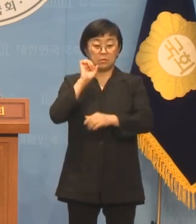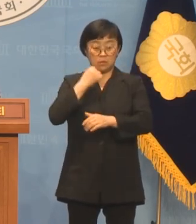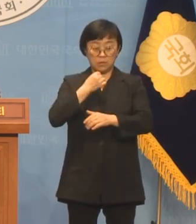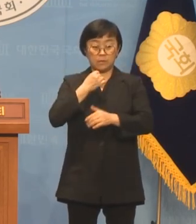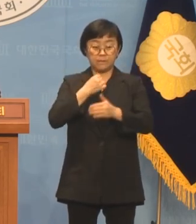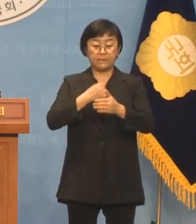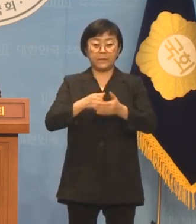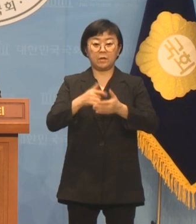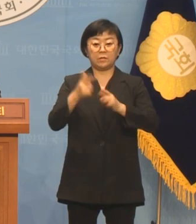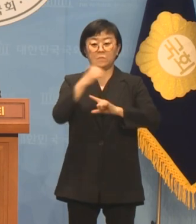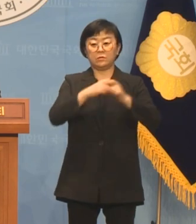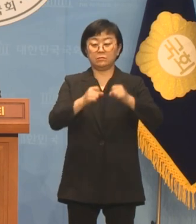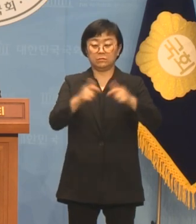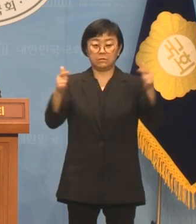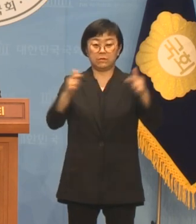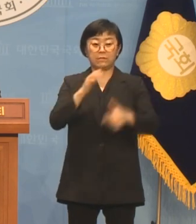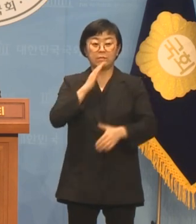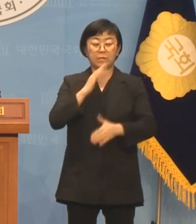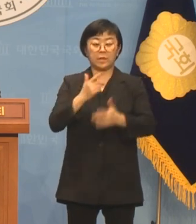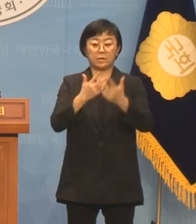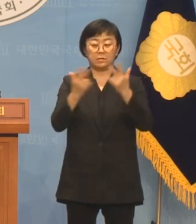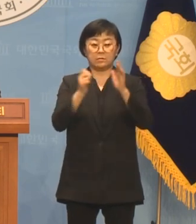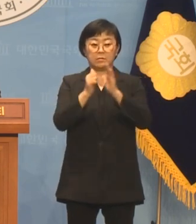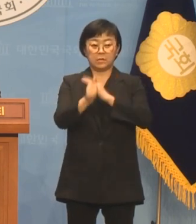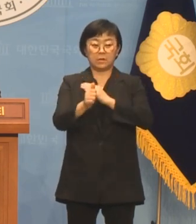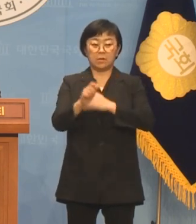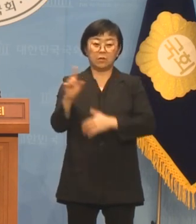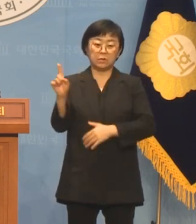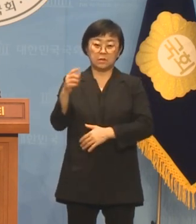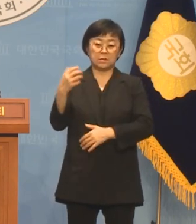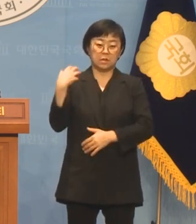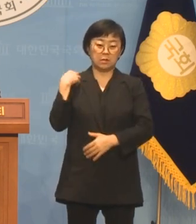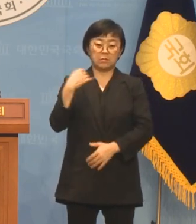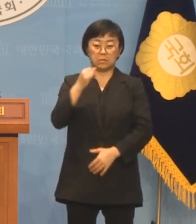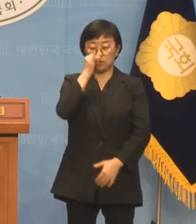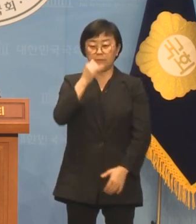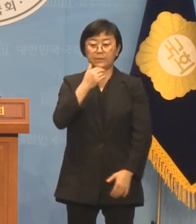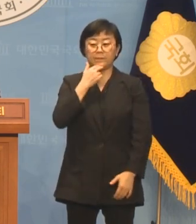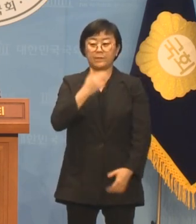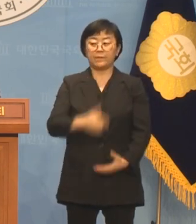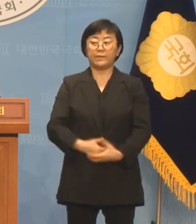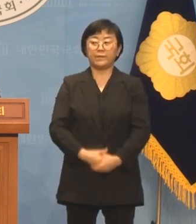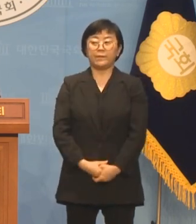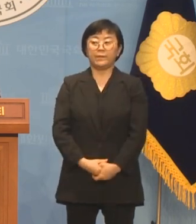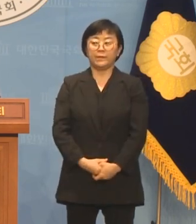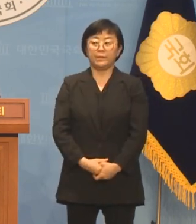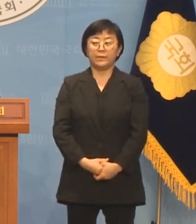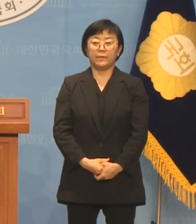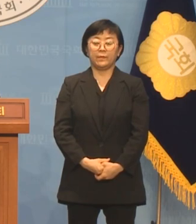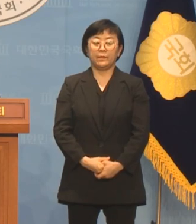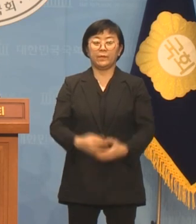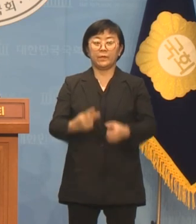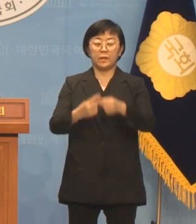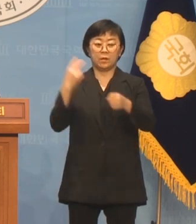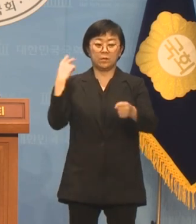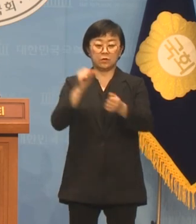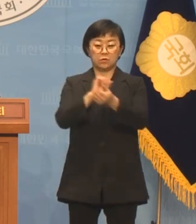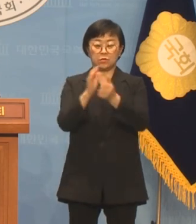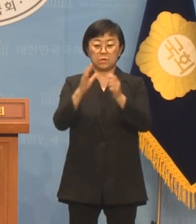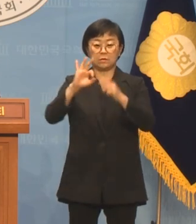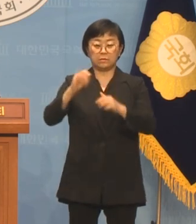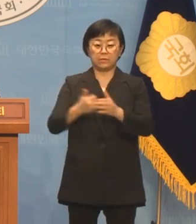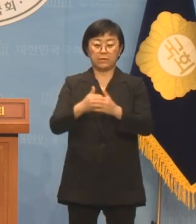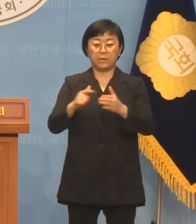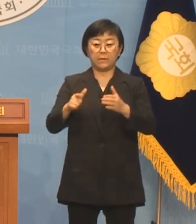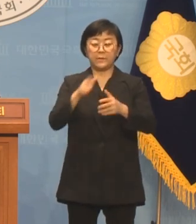어려움만 가중되었음에도 이재명 대표는 그 어떤 책임을 지지 않았습니다. 2년 전 동작을의